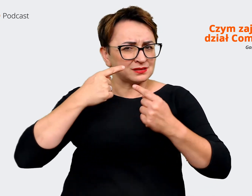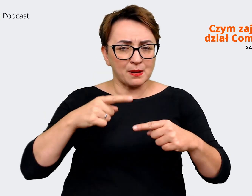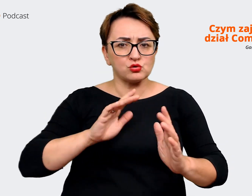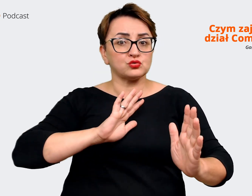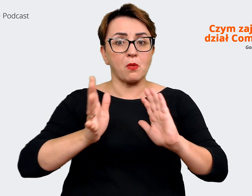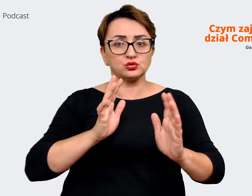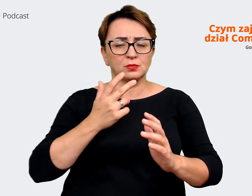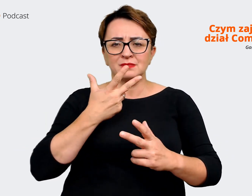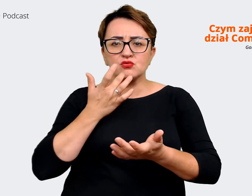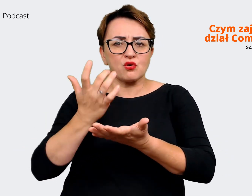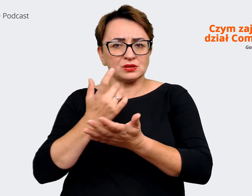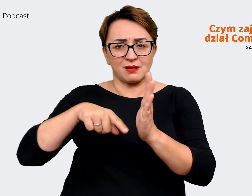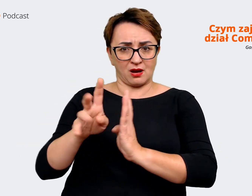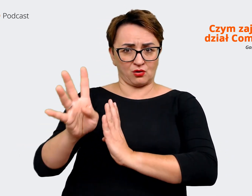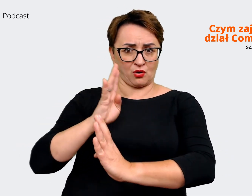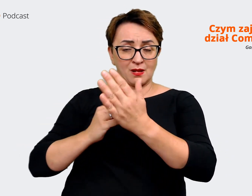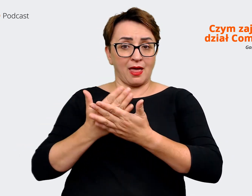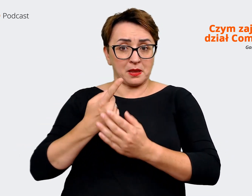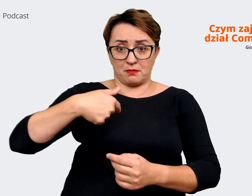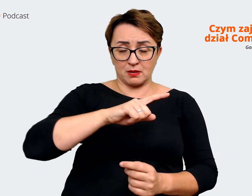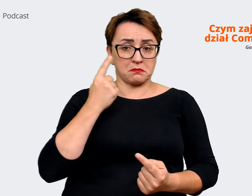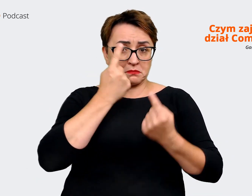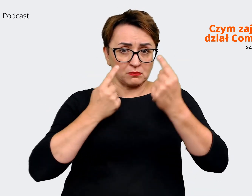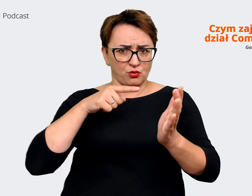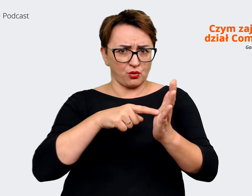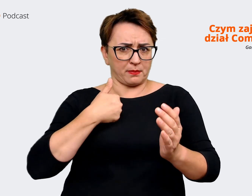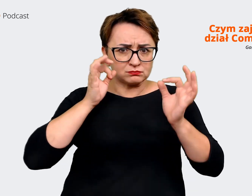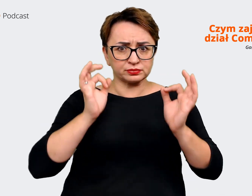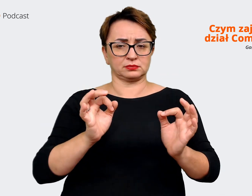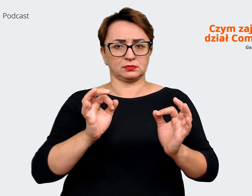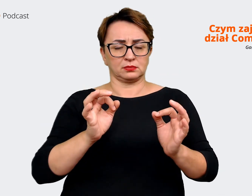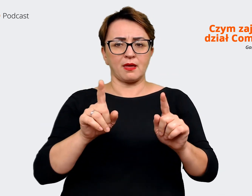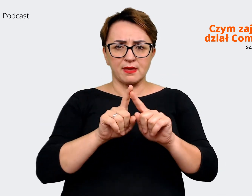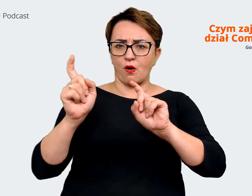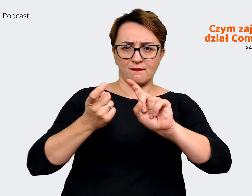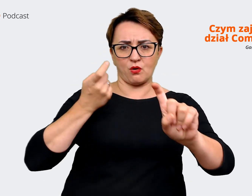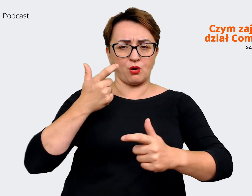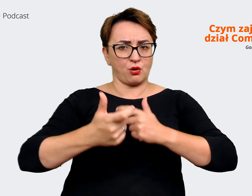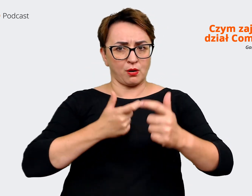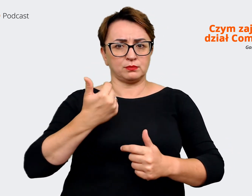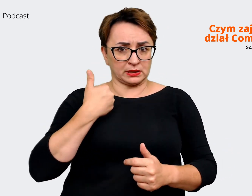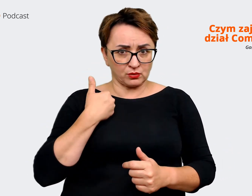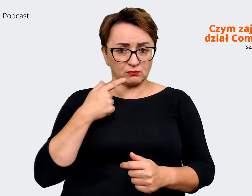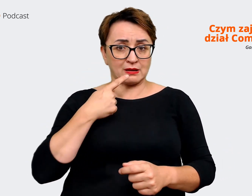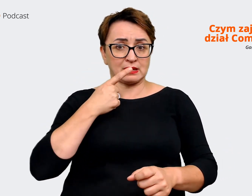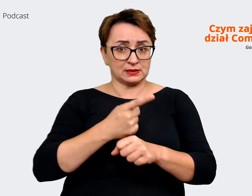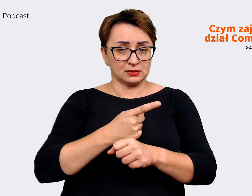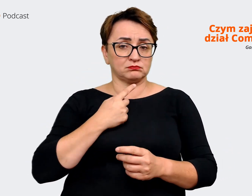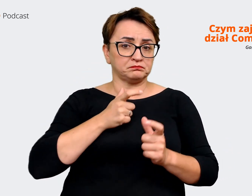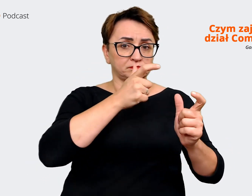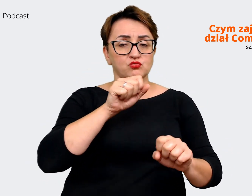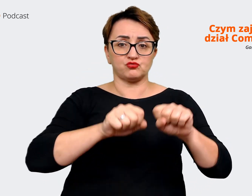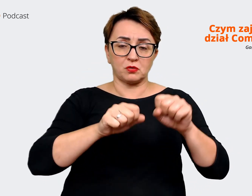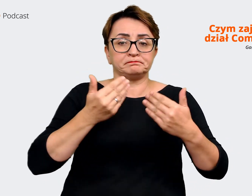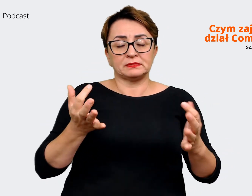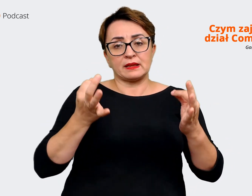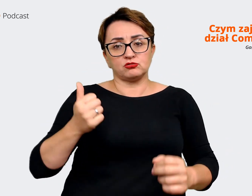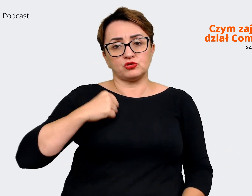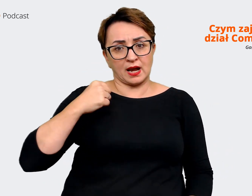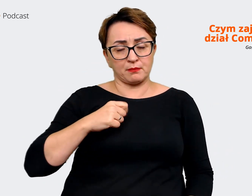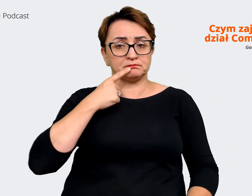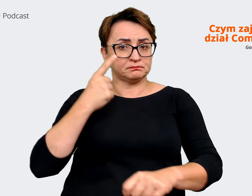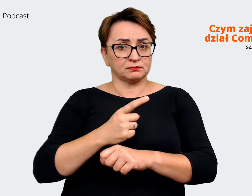klauzule pozwalające nam na dowolną zmianę regulaminu głównego Allegro i regulaminu Allegro Smart. Nigdy z tych klauzul nie skorzystaliśmy